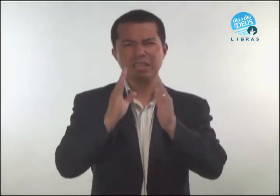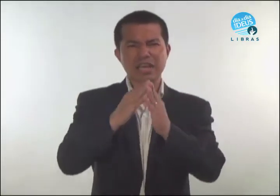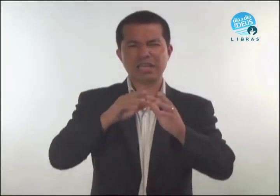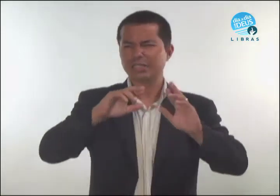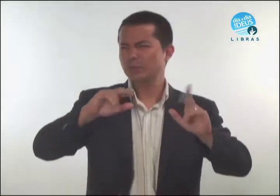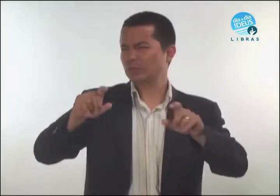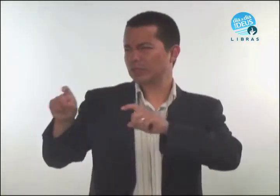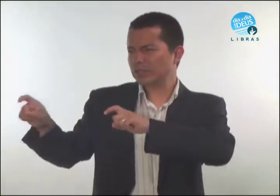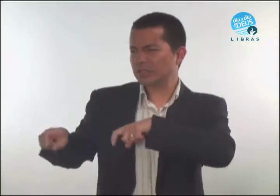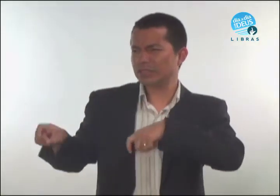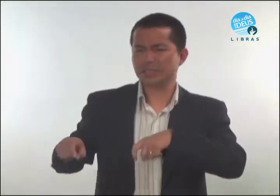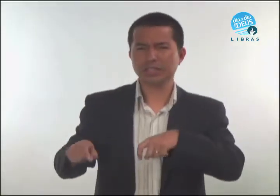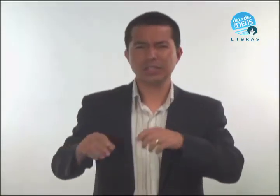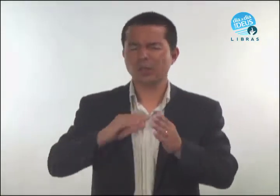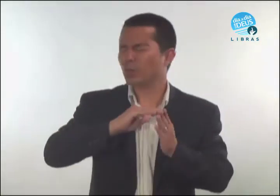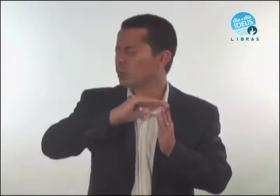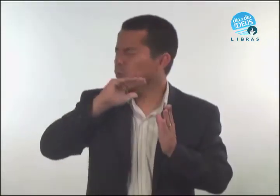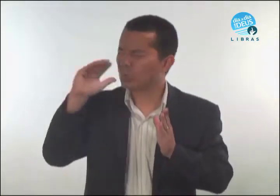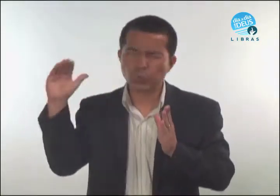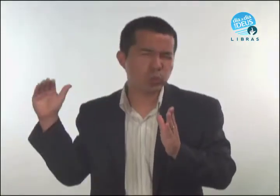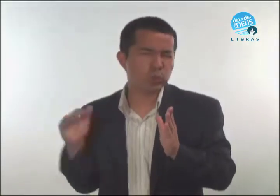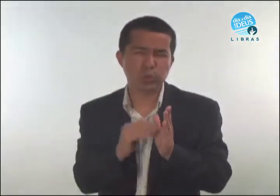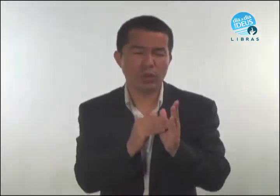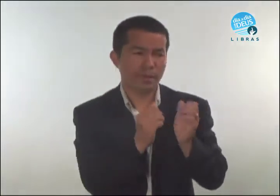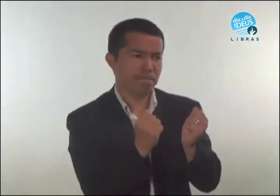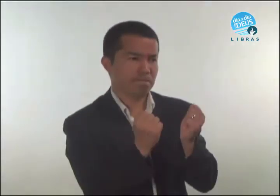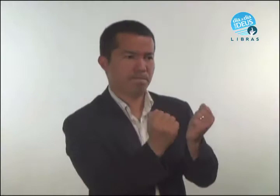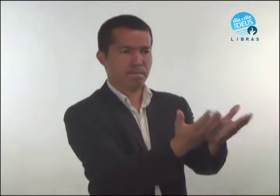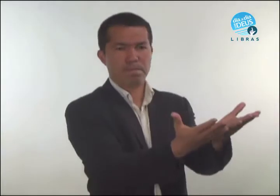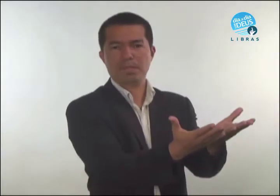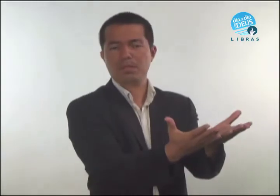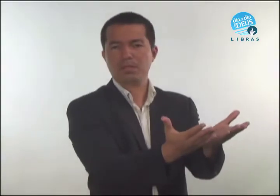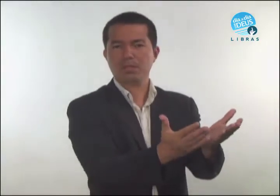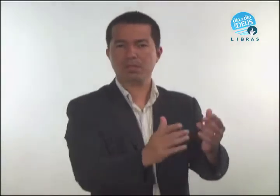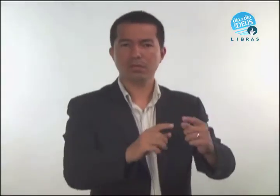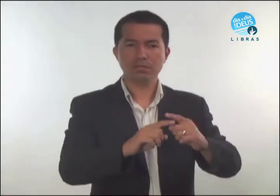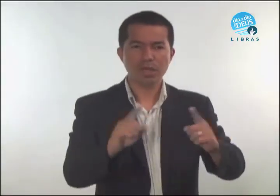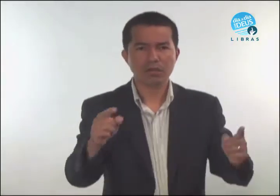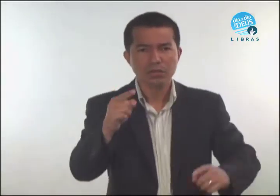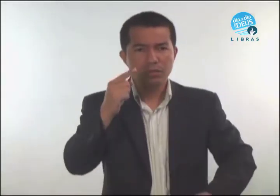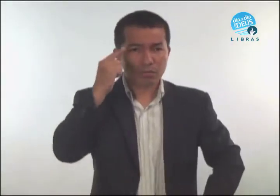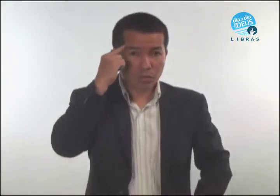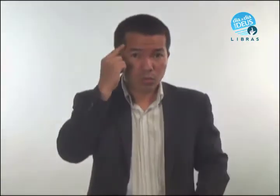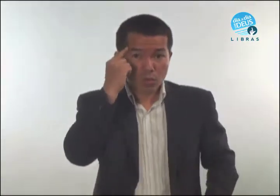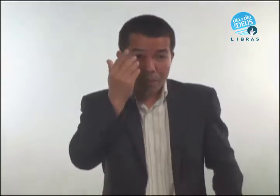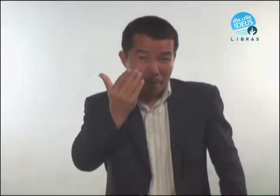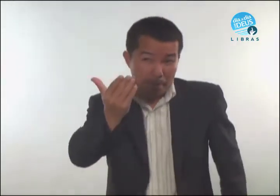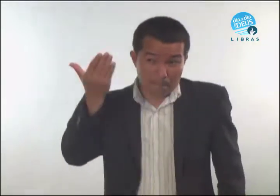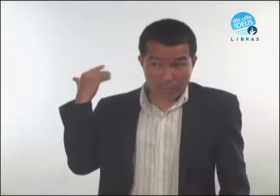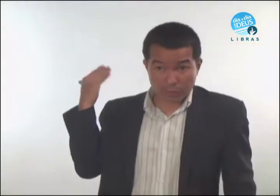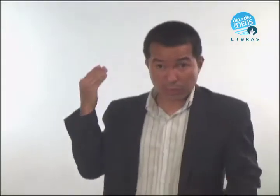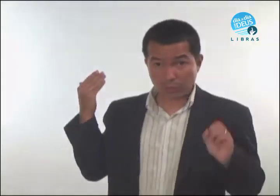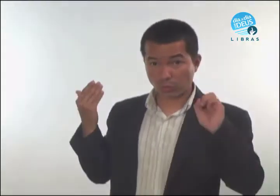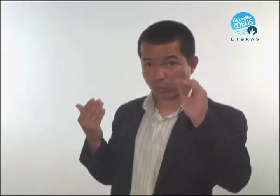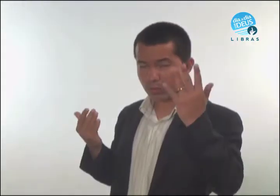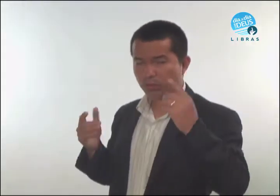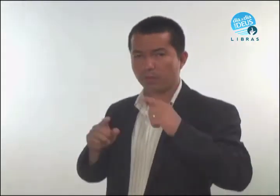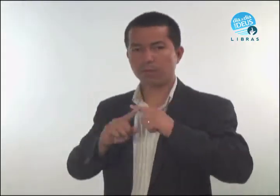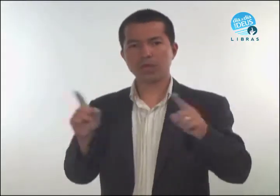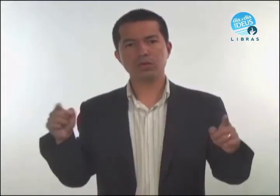precedentes. Você pode imaginar isso nos dias de hoje? Você pode imaginar que de repente